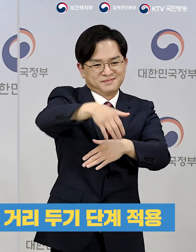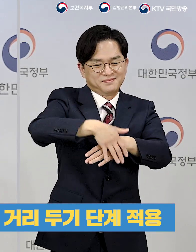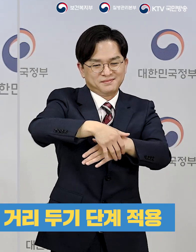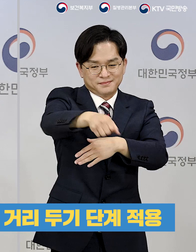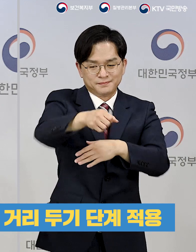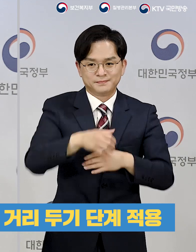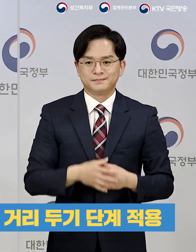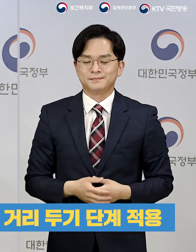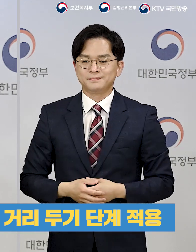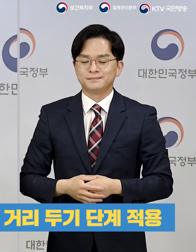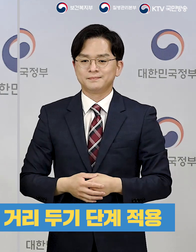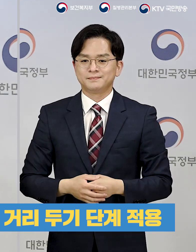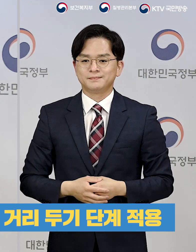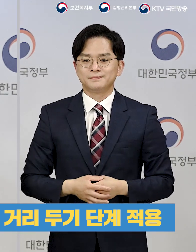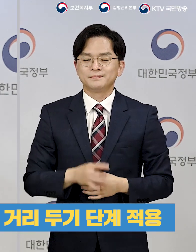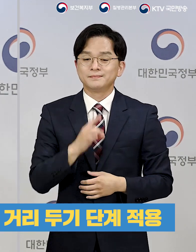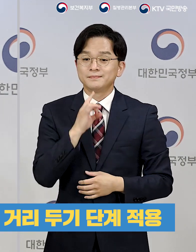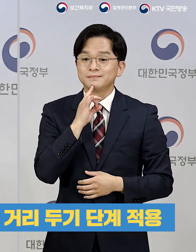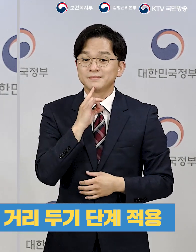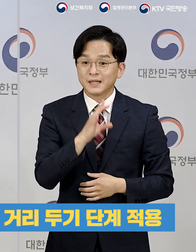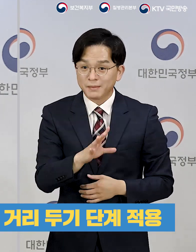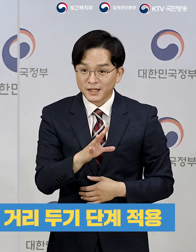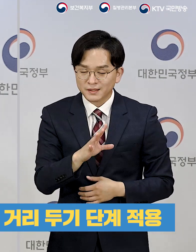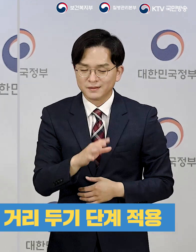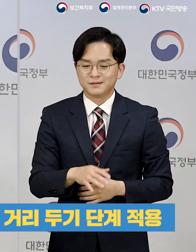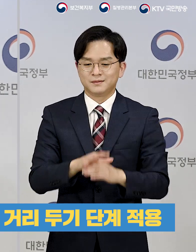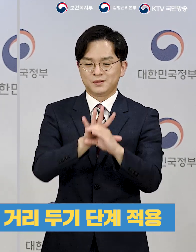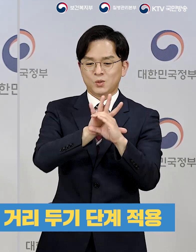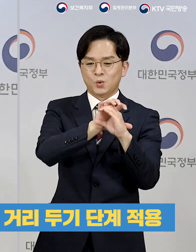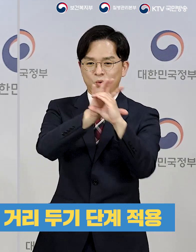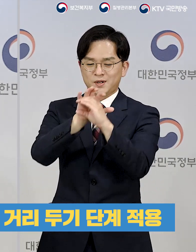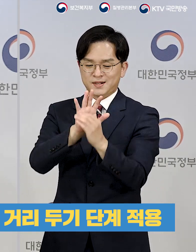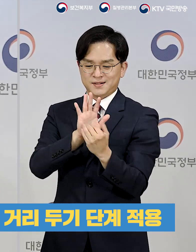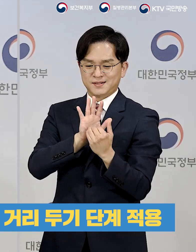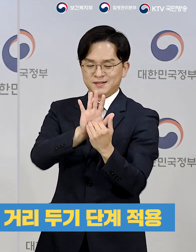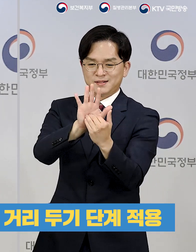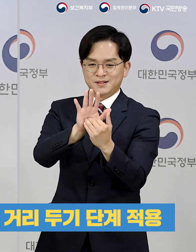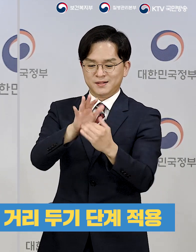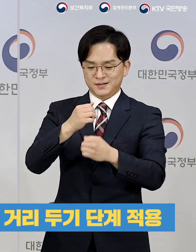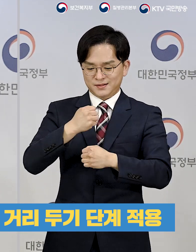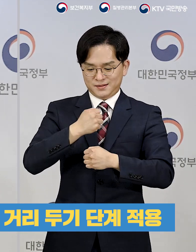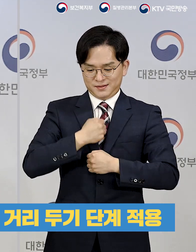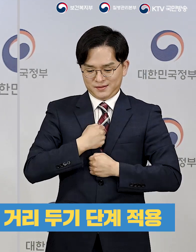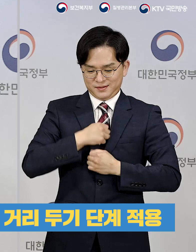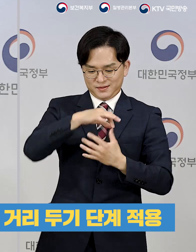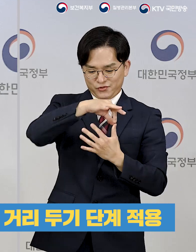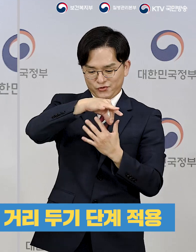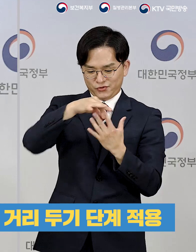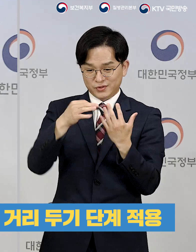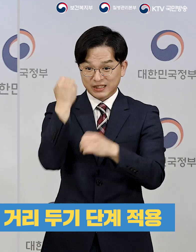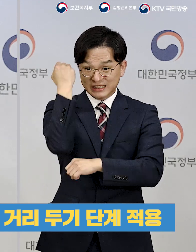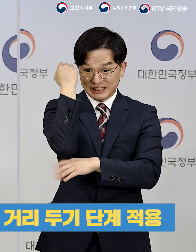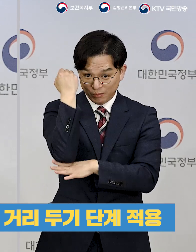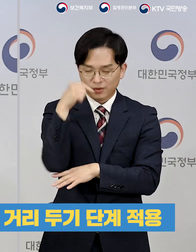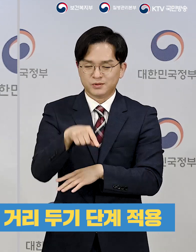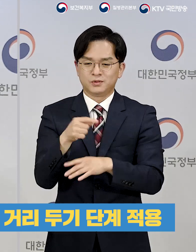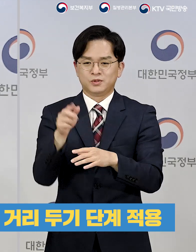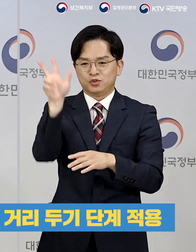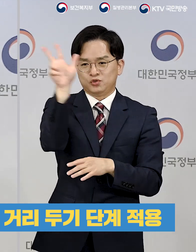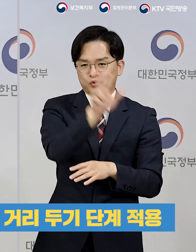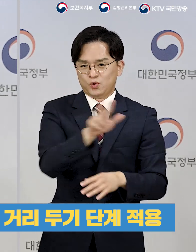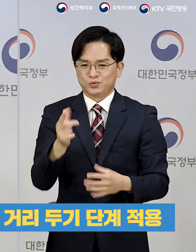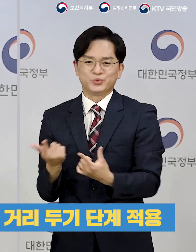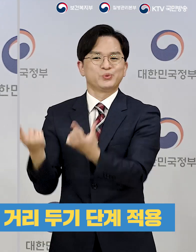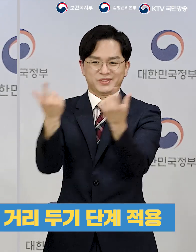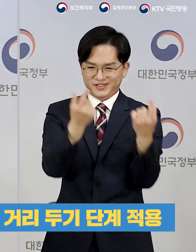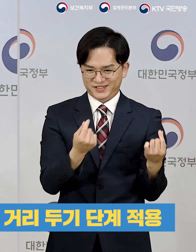다만 기본적으로 전국적으로 공통적으로 지켜야 할 방역 수칙에 대해서는 시도에 관계없이 동일한